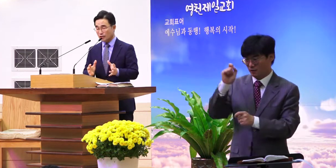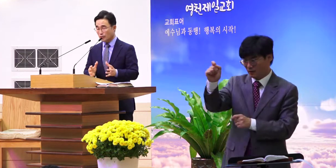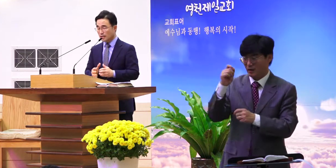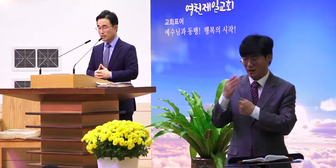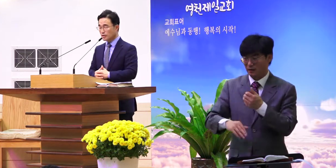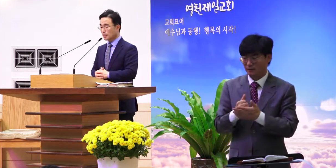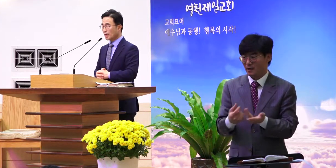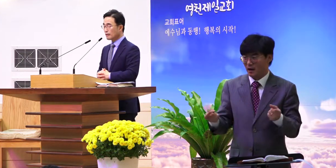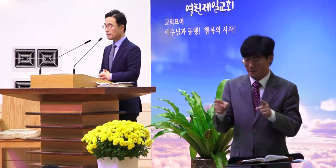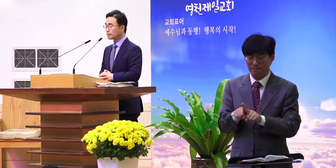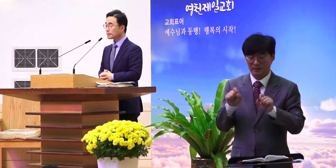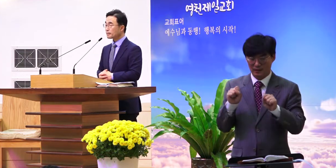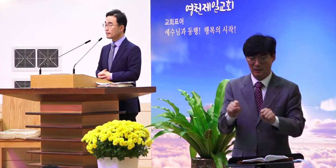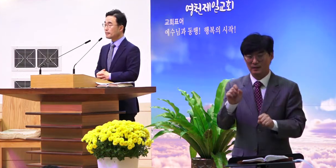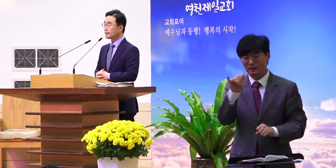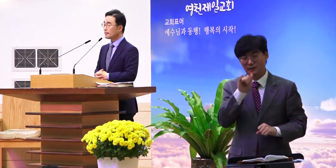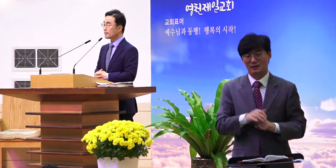이렇게 약속하시는 것입니다.